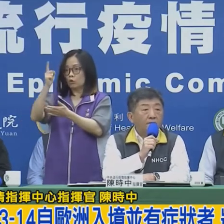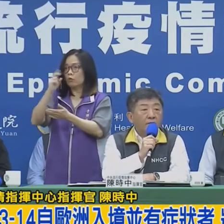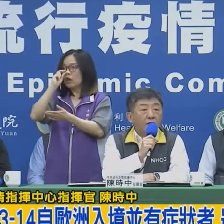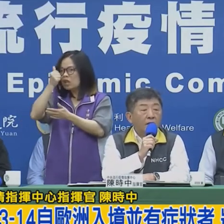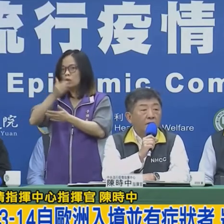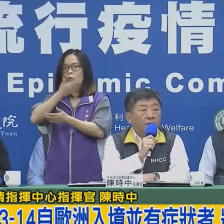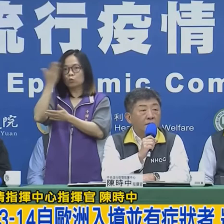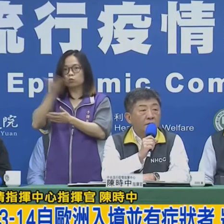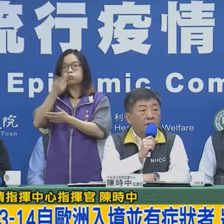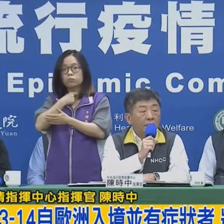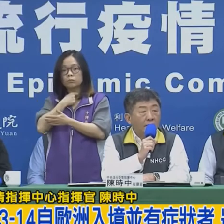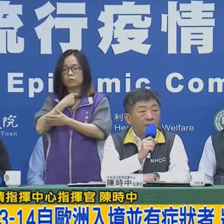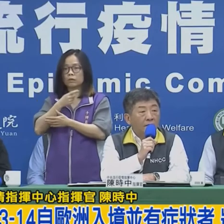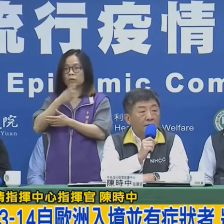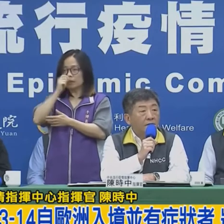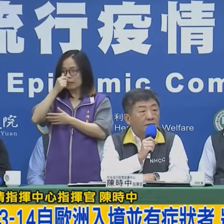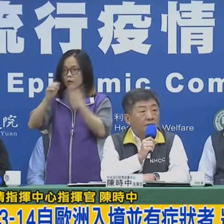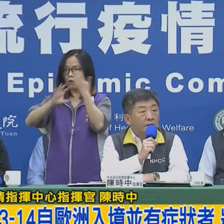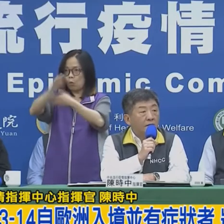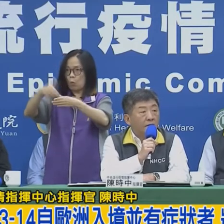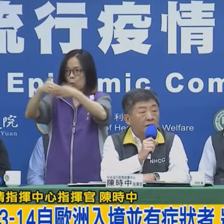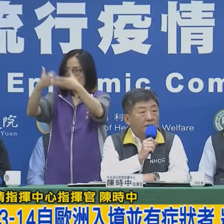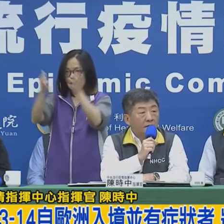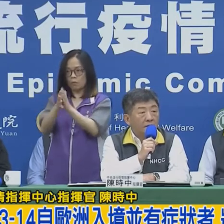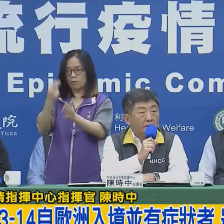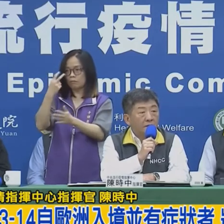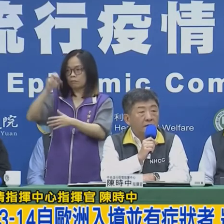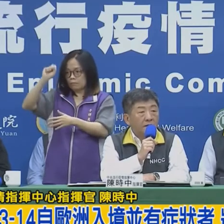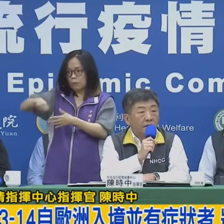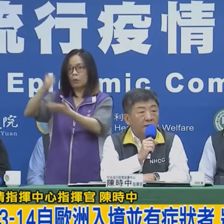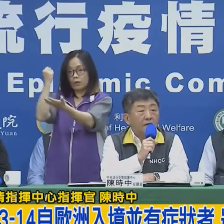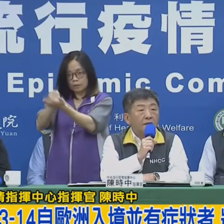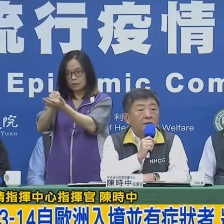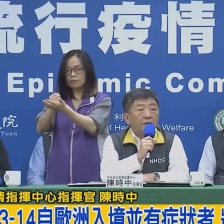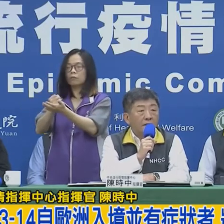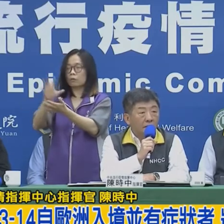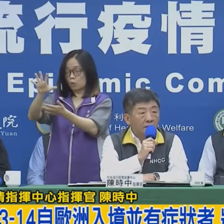理由，经过外管的签证之后，才